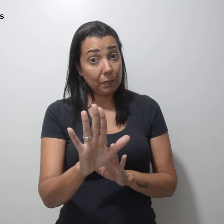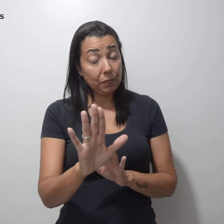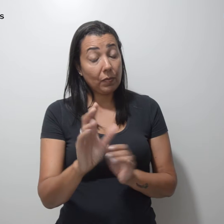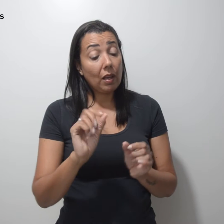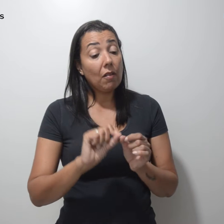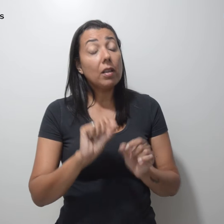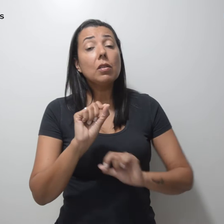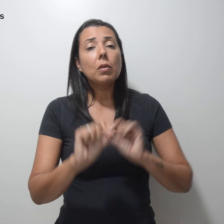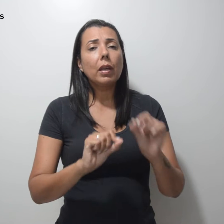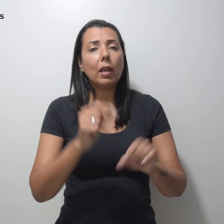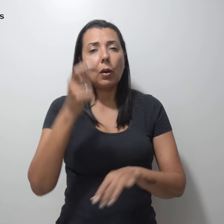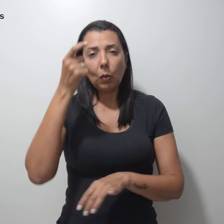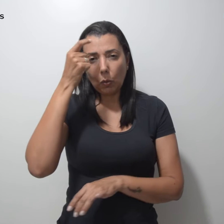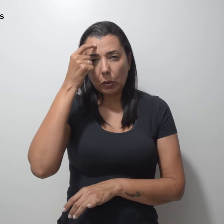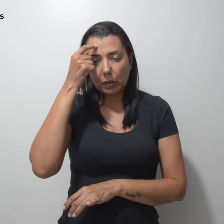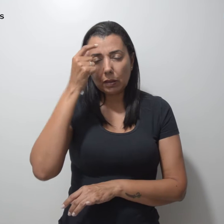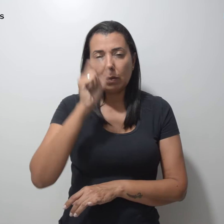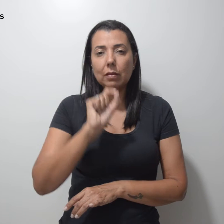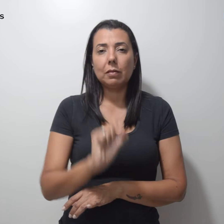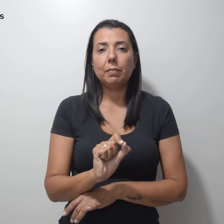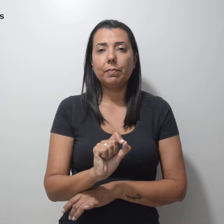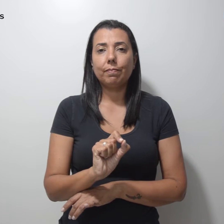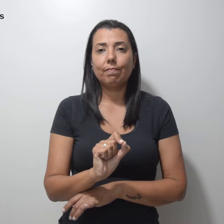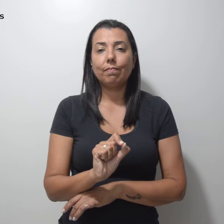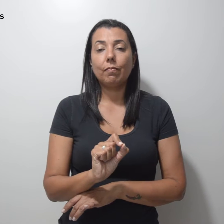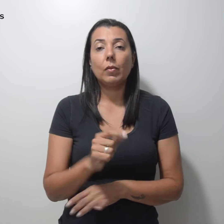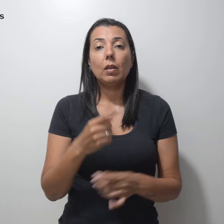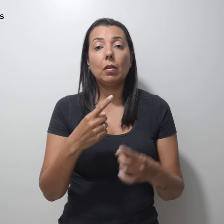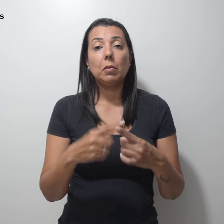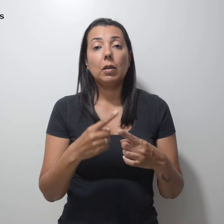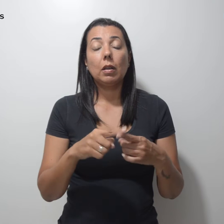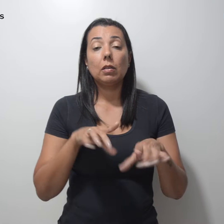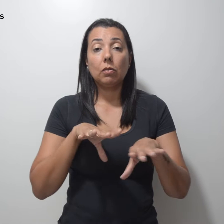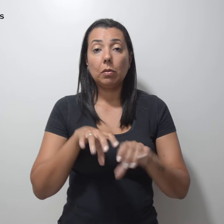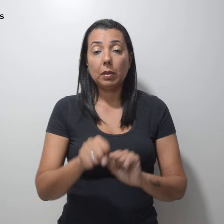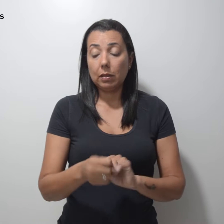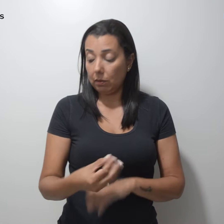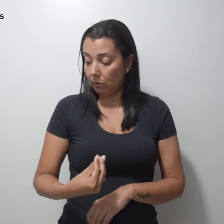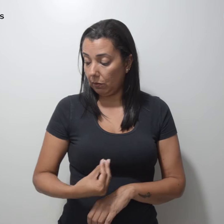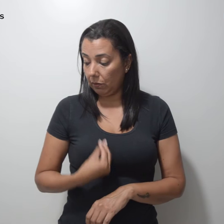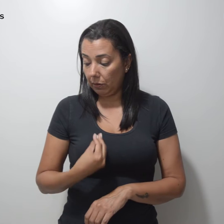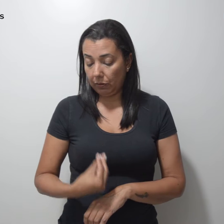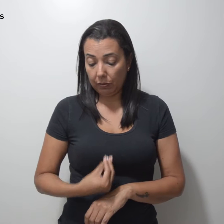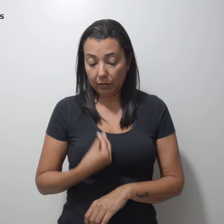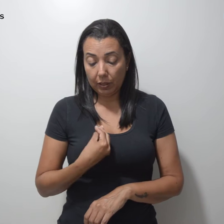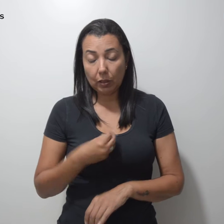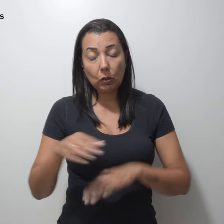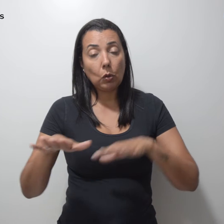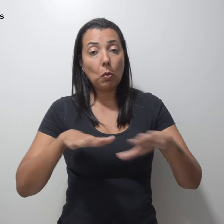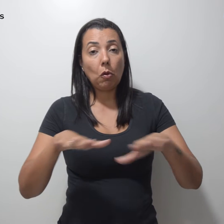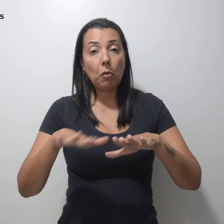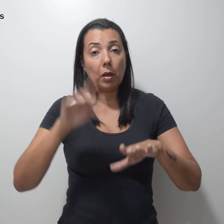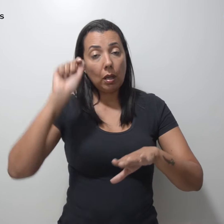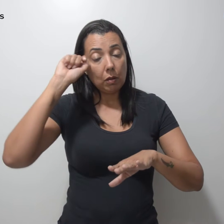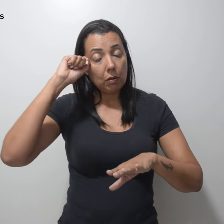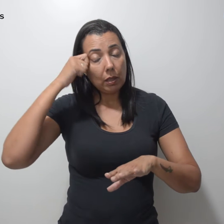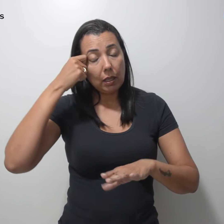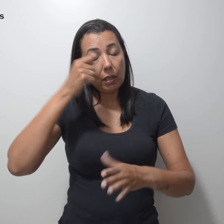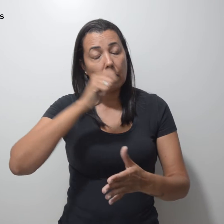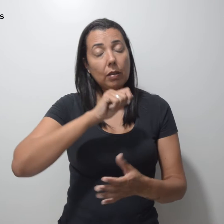a consciência de que, em virtude da formação vivenciada no movimento negro e de mulheres